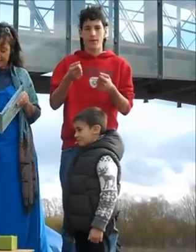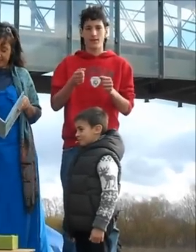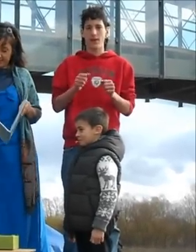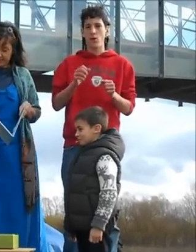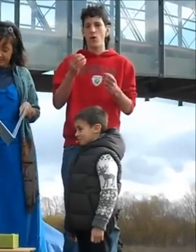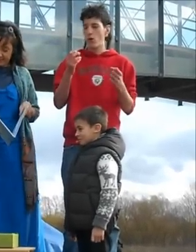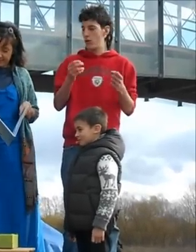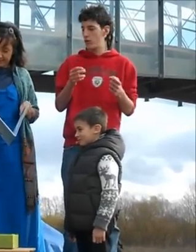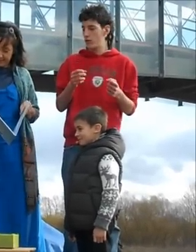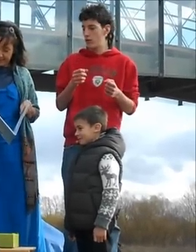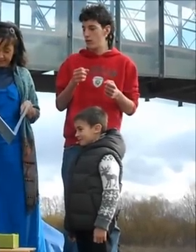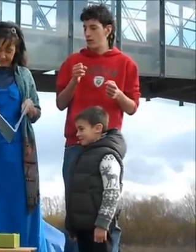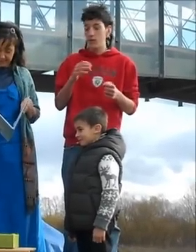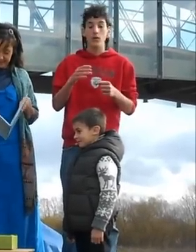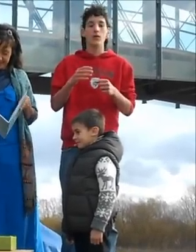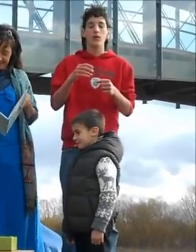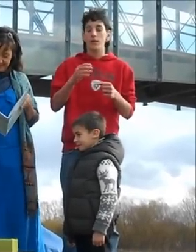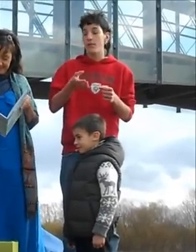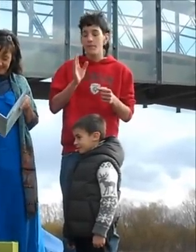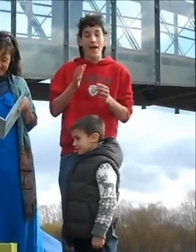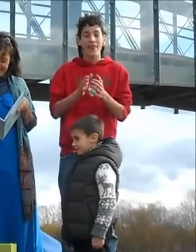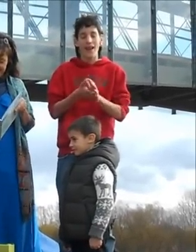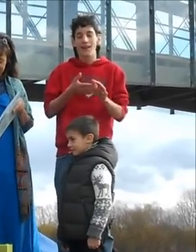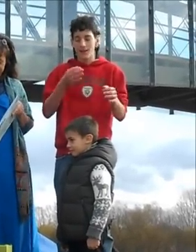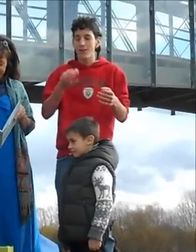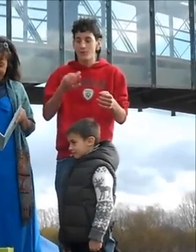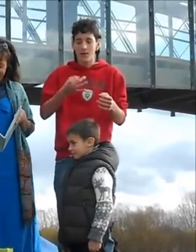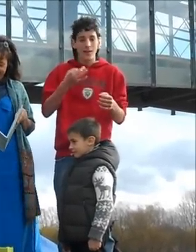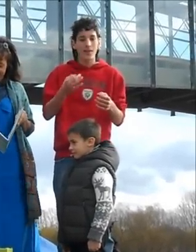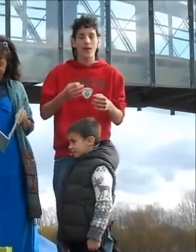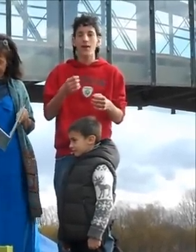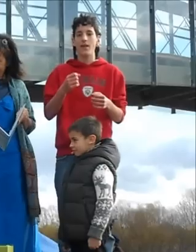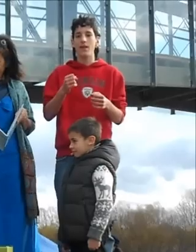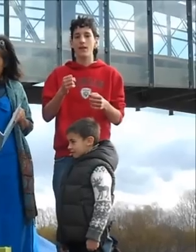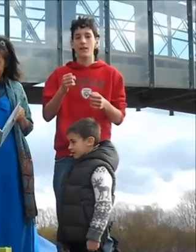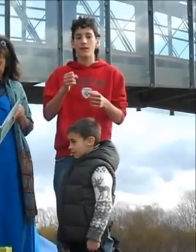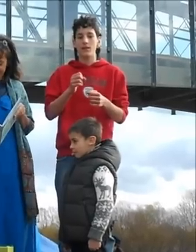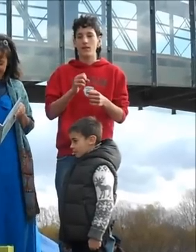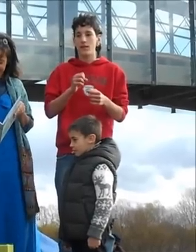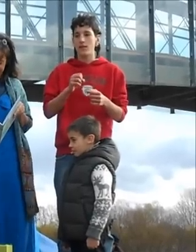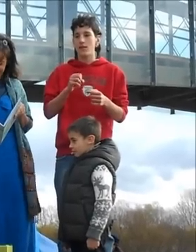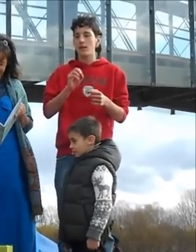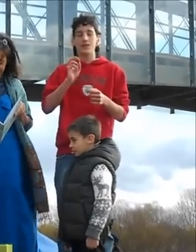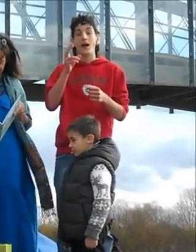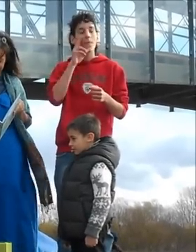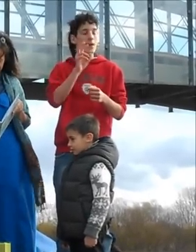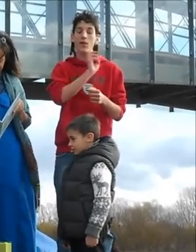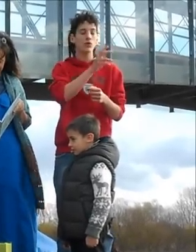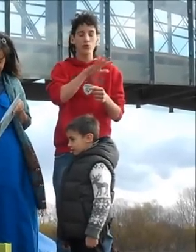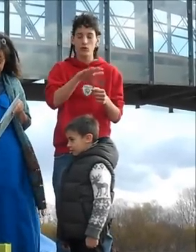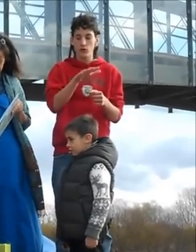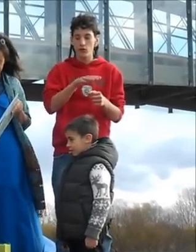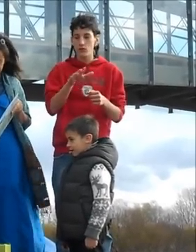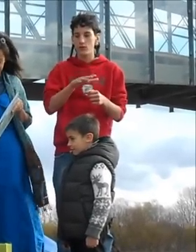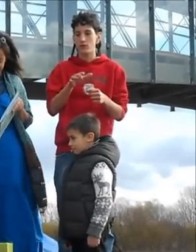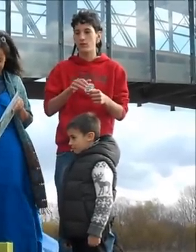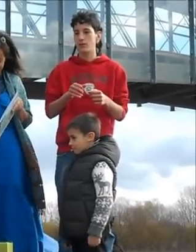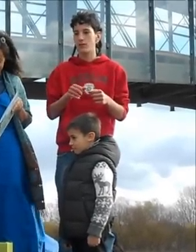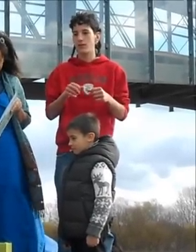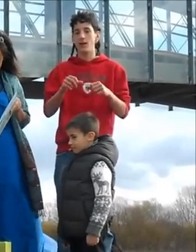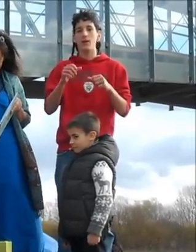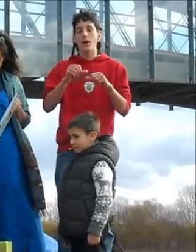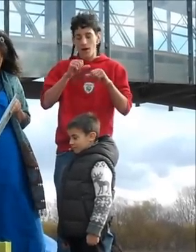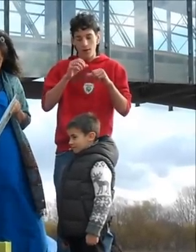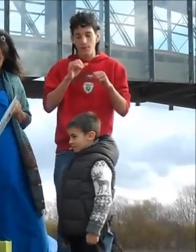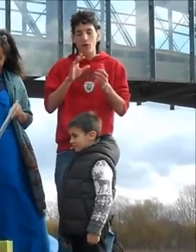dantzariak. Adelantatu nahi zerria abestealdera begiran egoen,